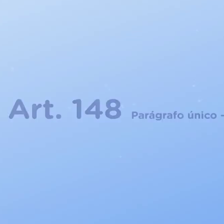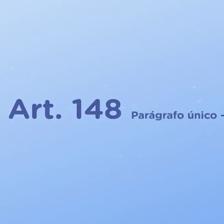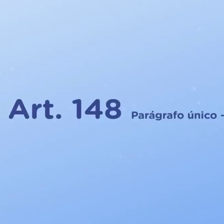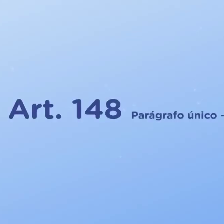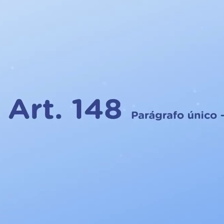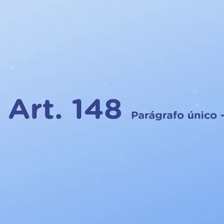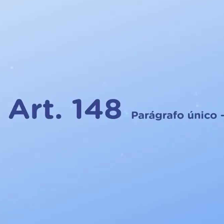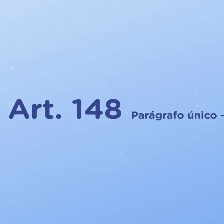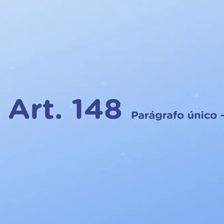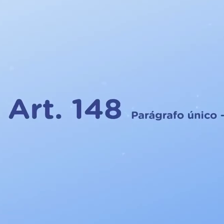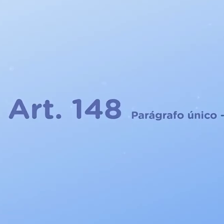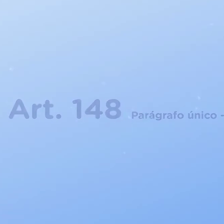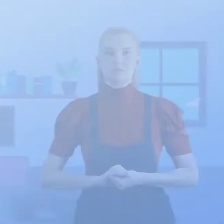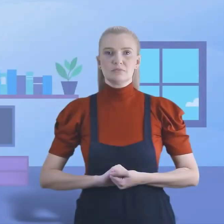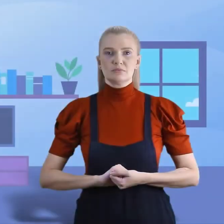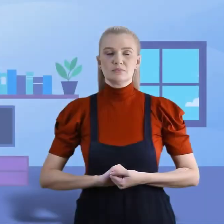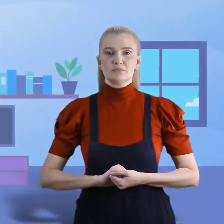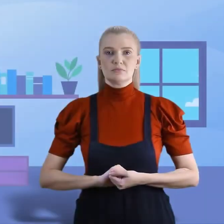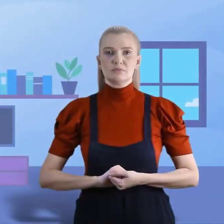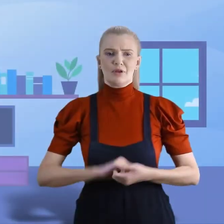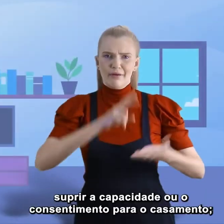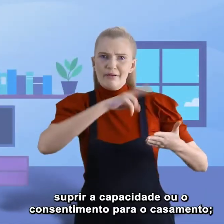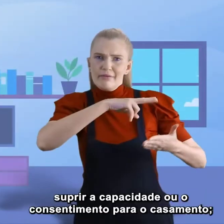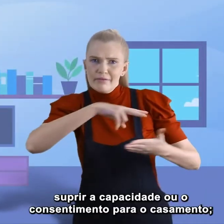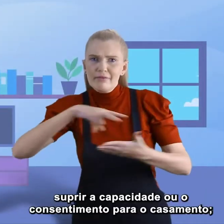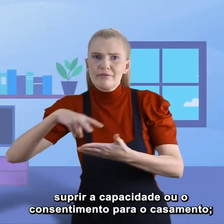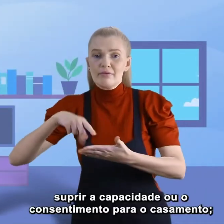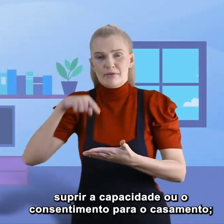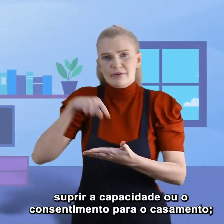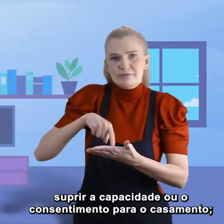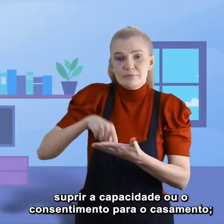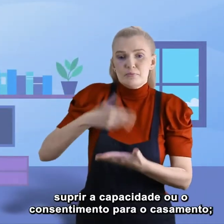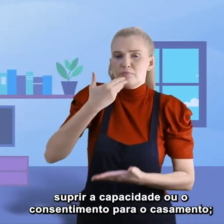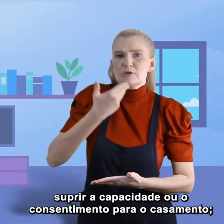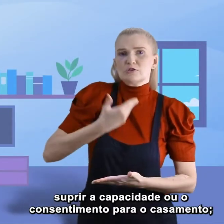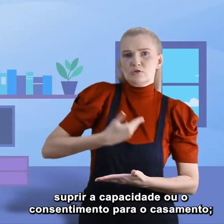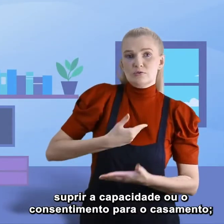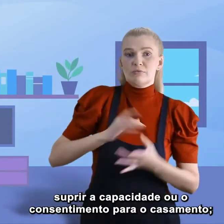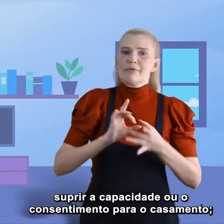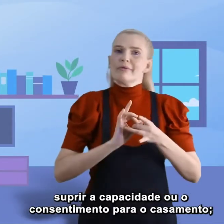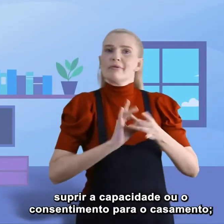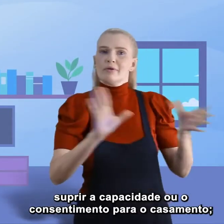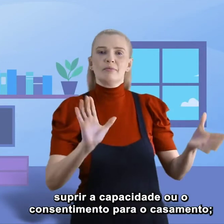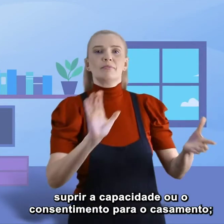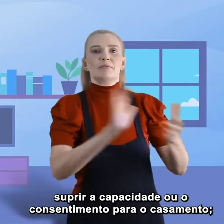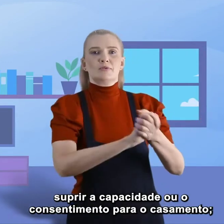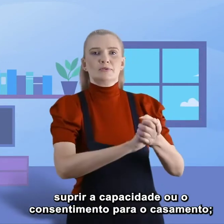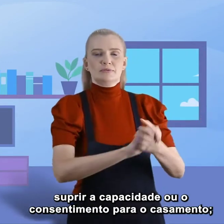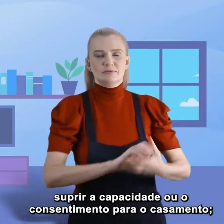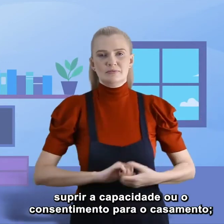Artigo 148, parágrafo único C, suprir a capacidade ou o consentimento para o